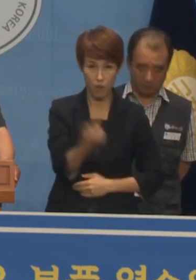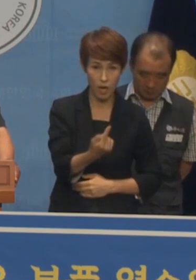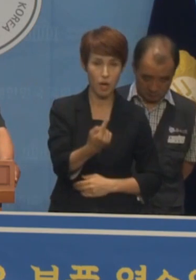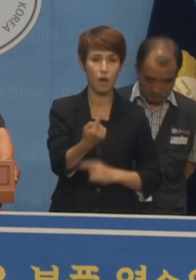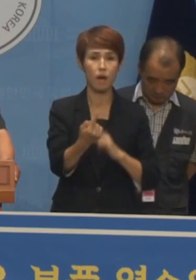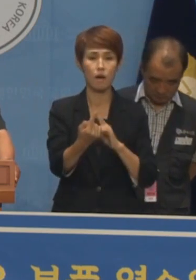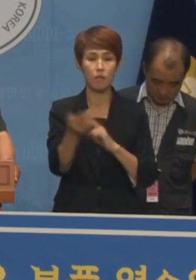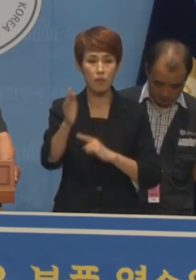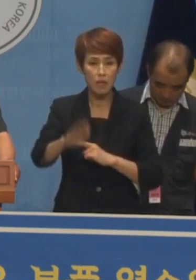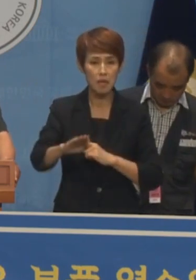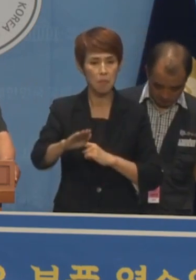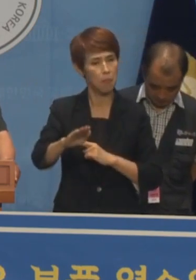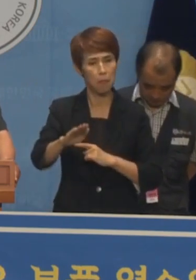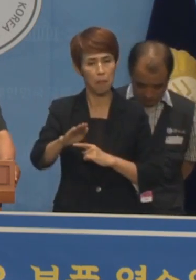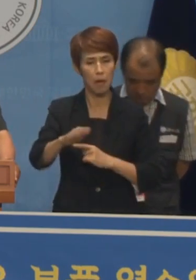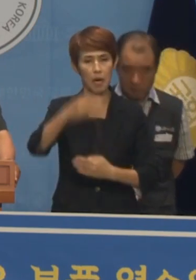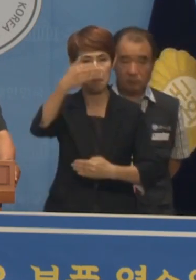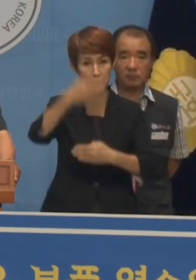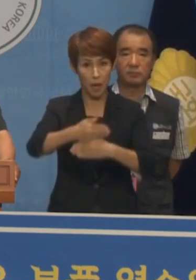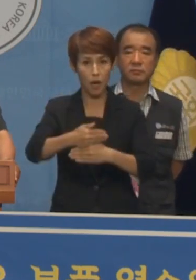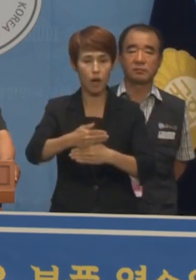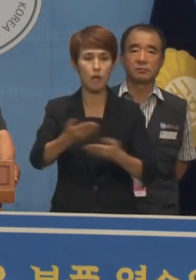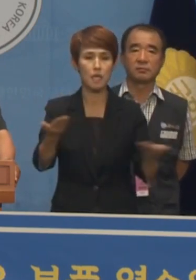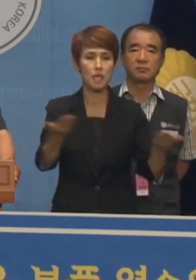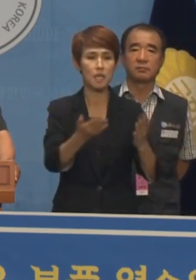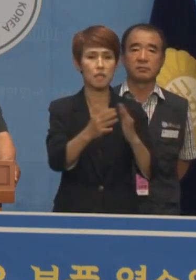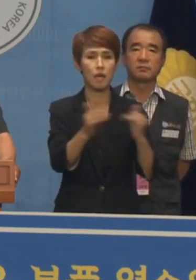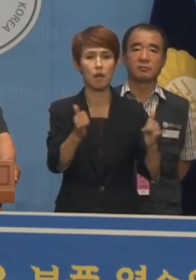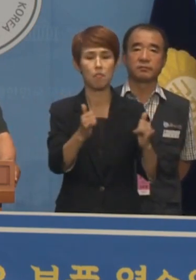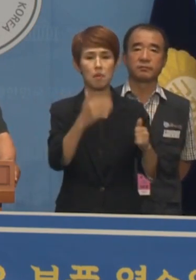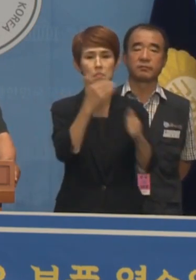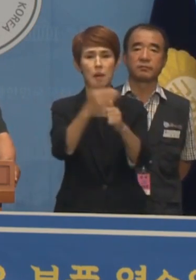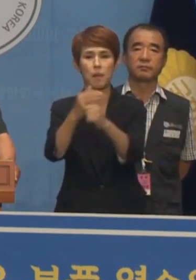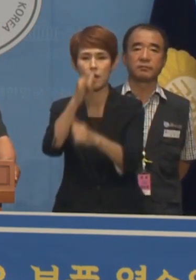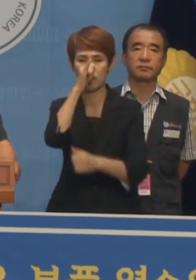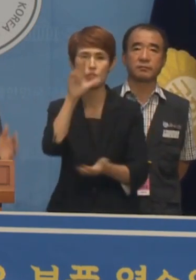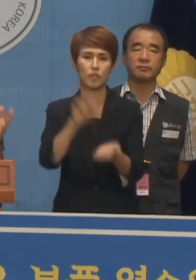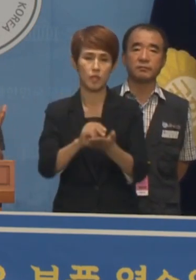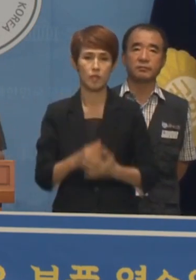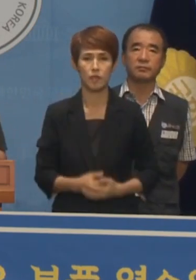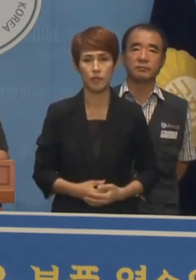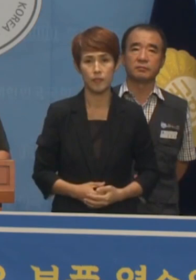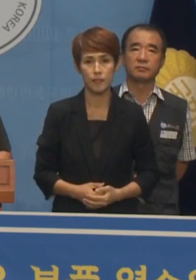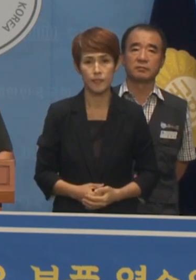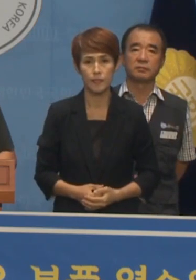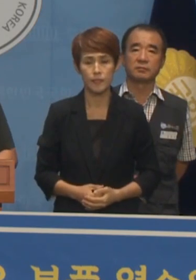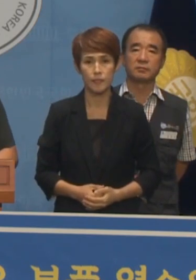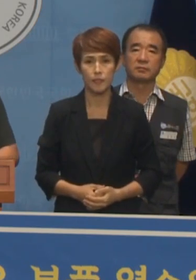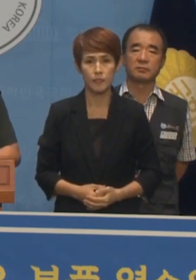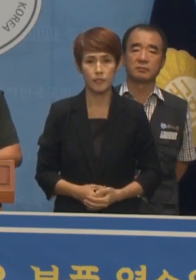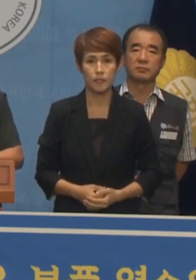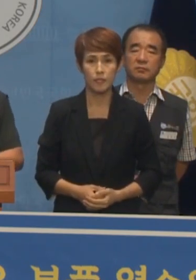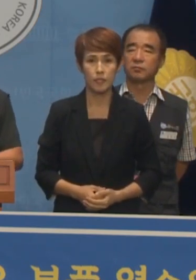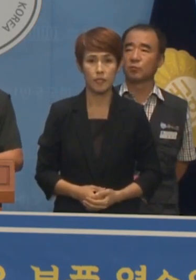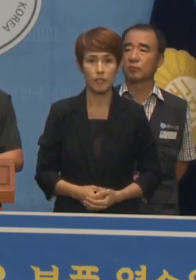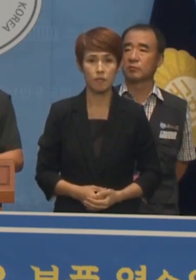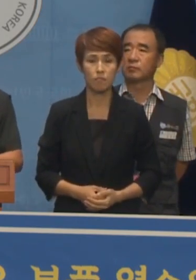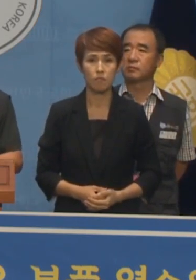노동자의 생존권은 사각지대로 몰리고 있었고요. 특히 이제 사각지대 놓이면서 대량